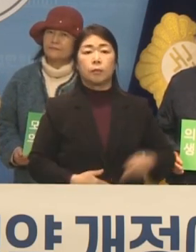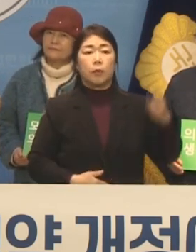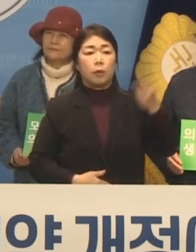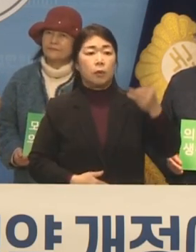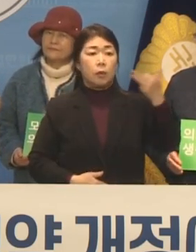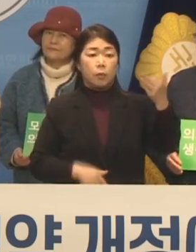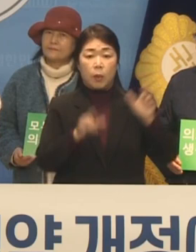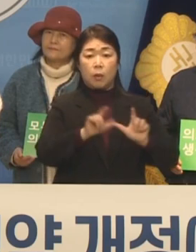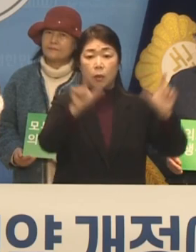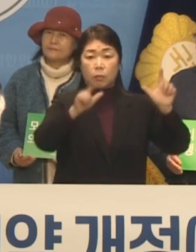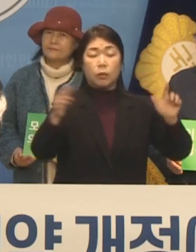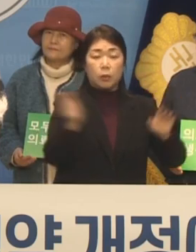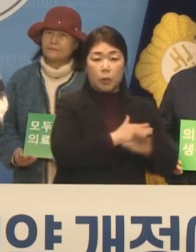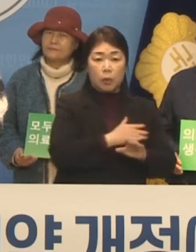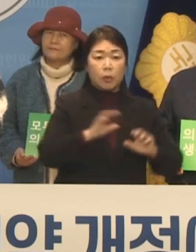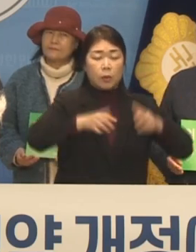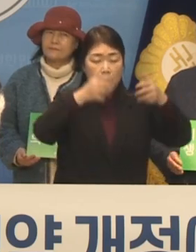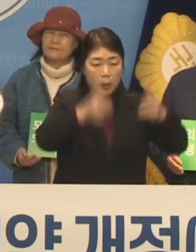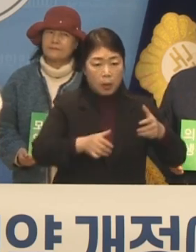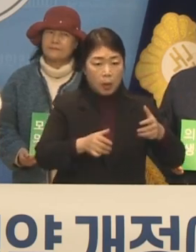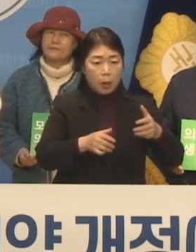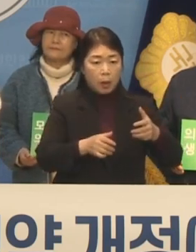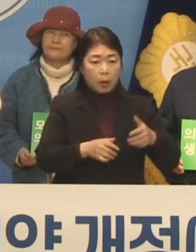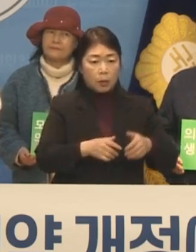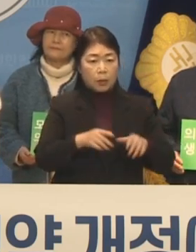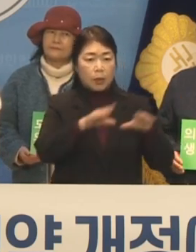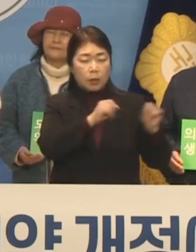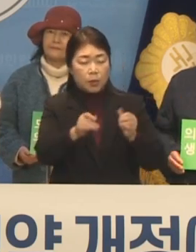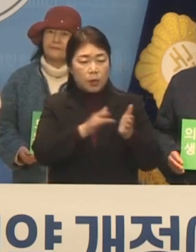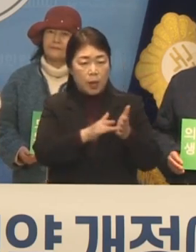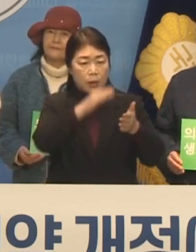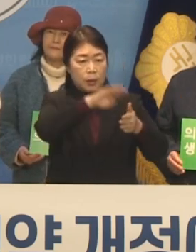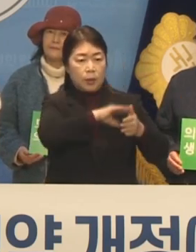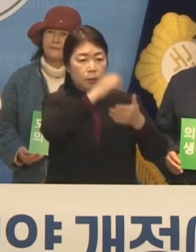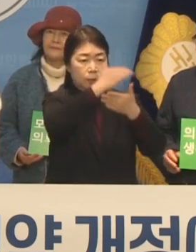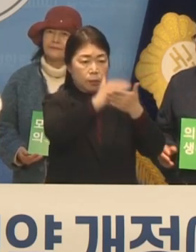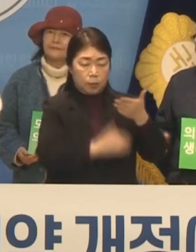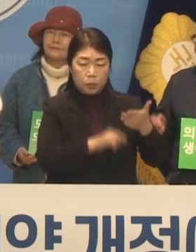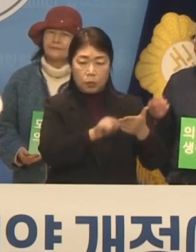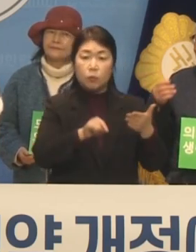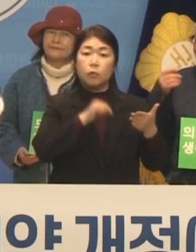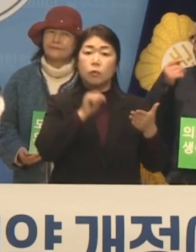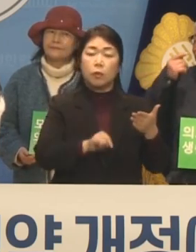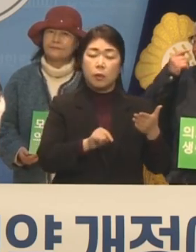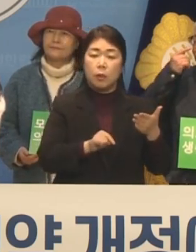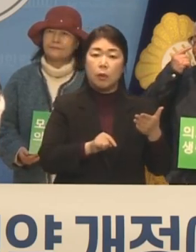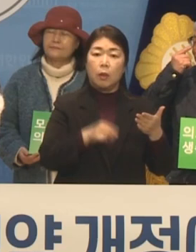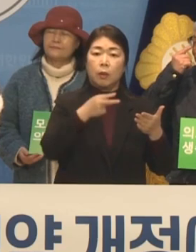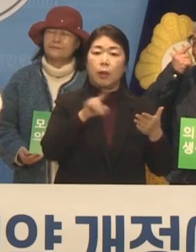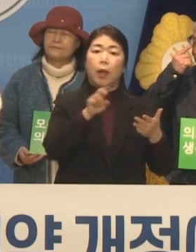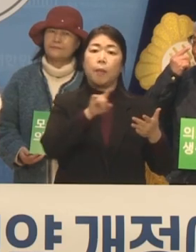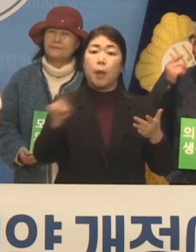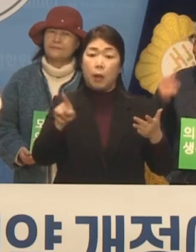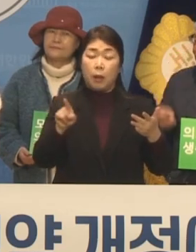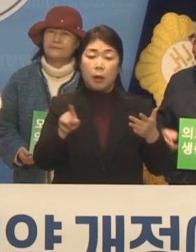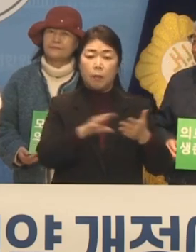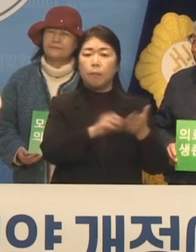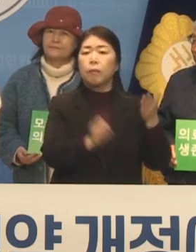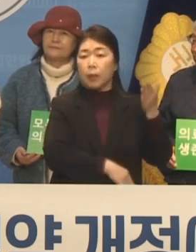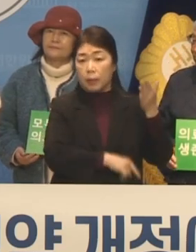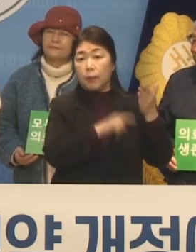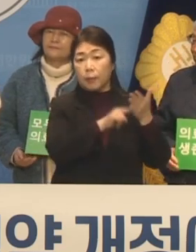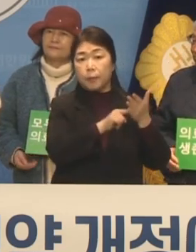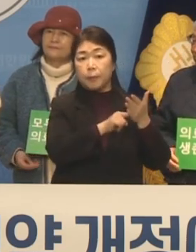2018년도부터 세계 반도핑 기구에서 금지 약물 리스트 중 대마 성분인 CBD를 예외 물질로